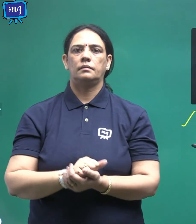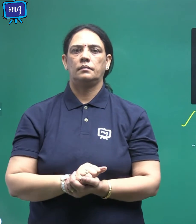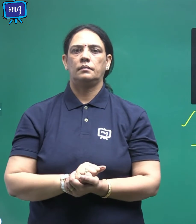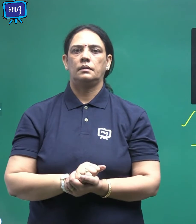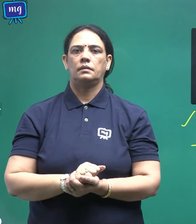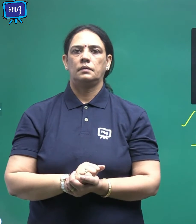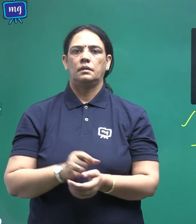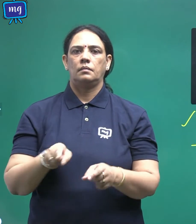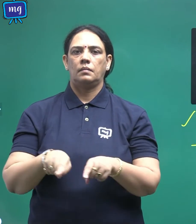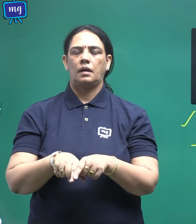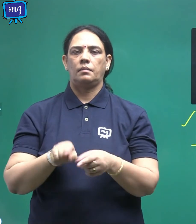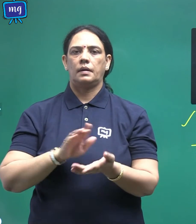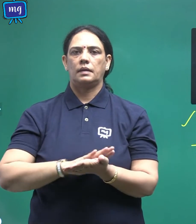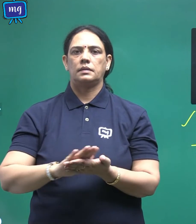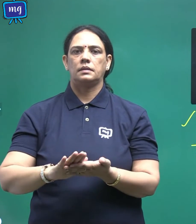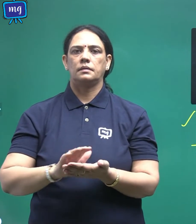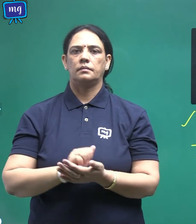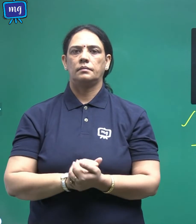बराबर h,